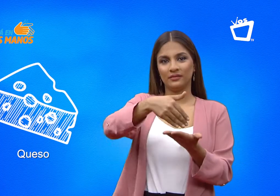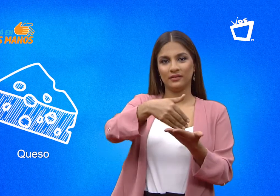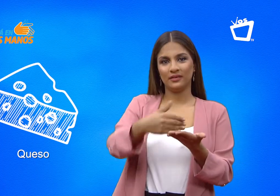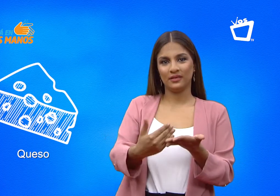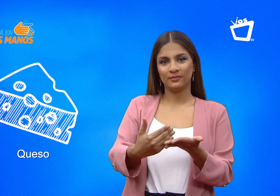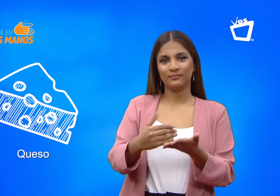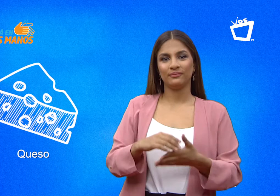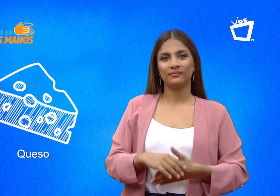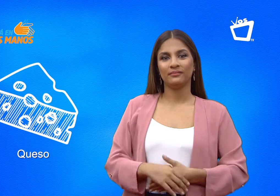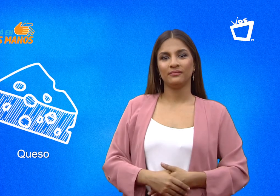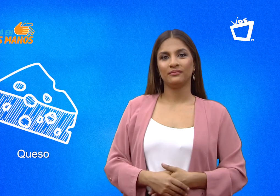Queso.